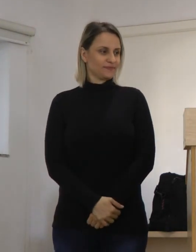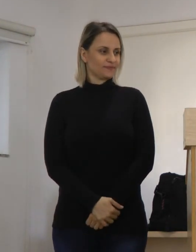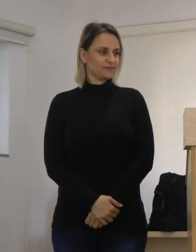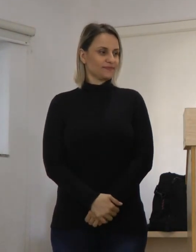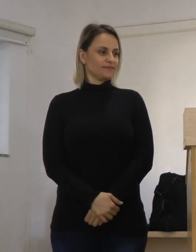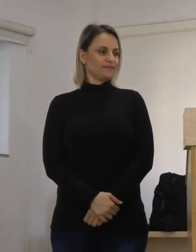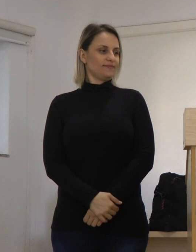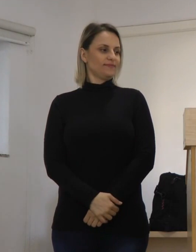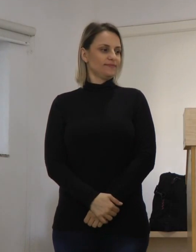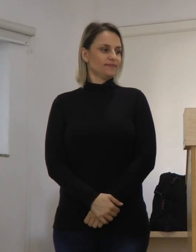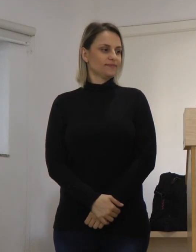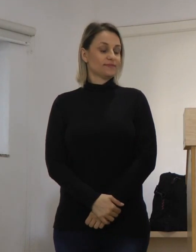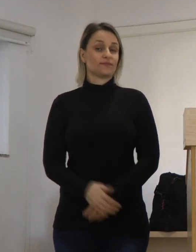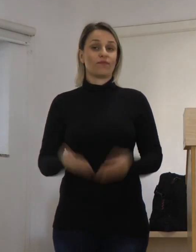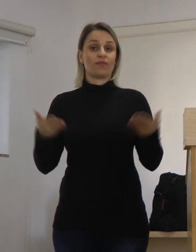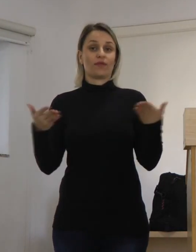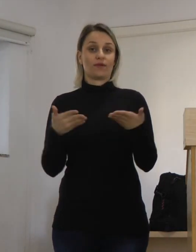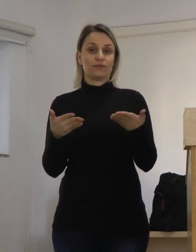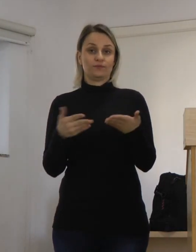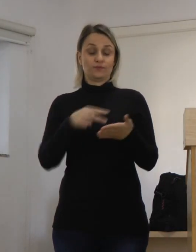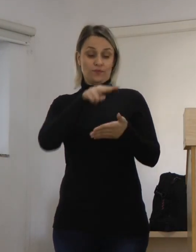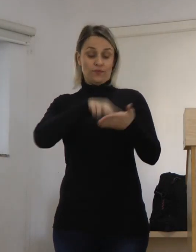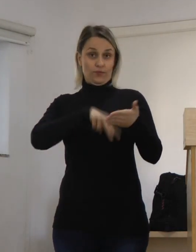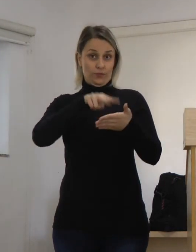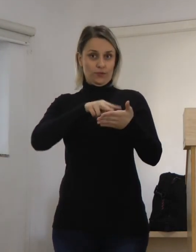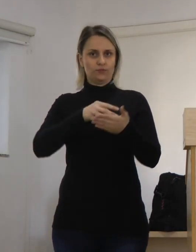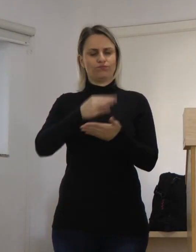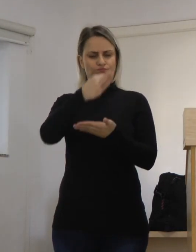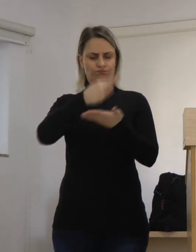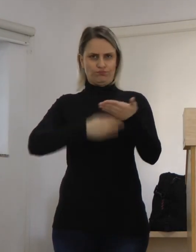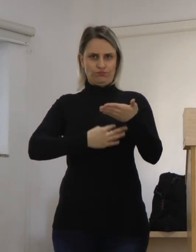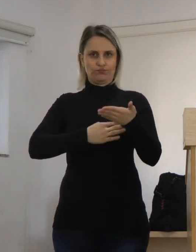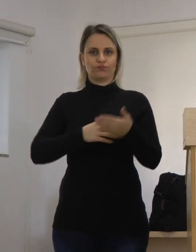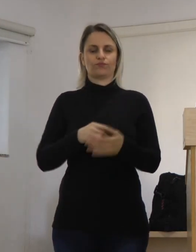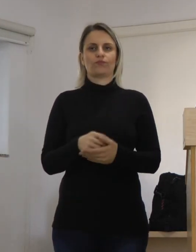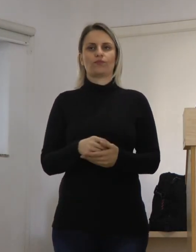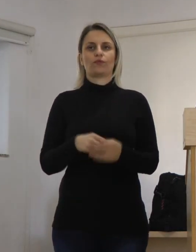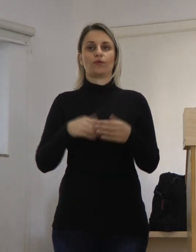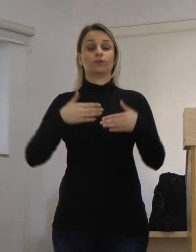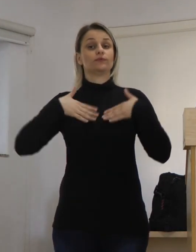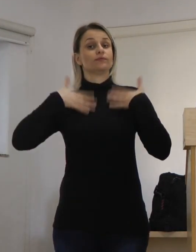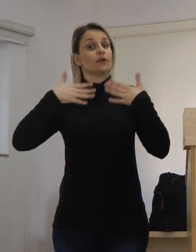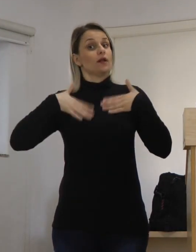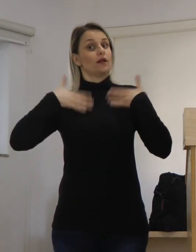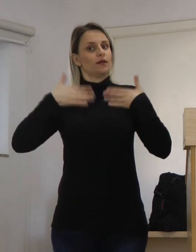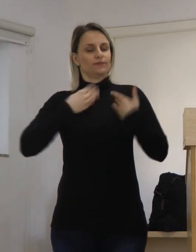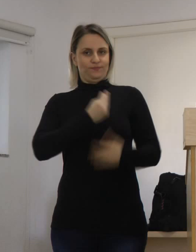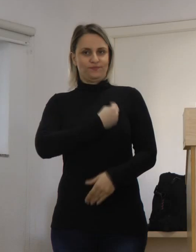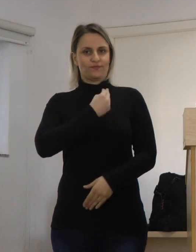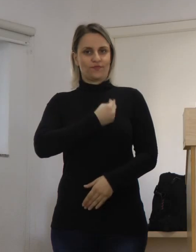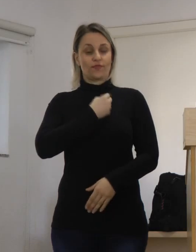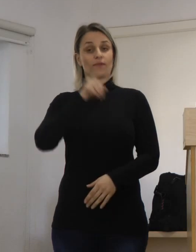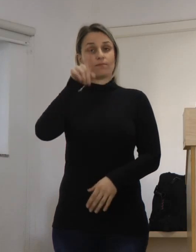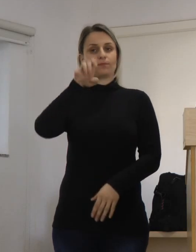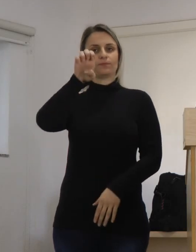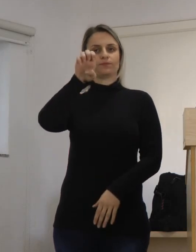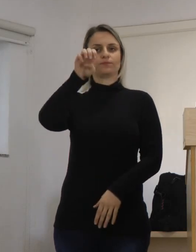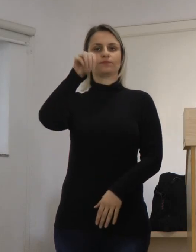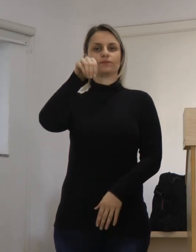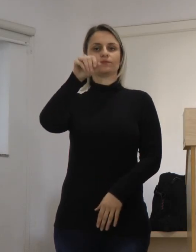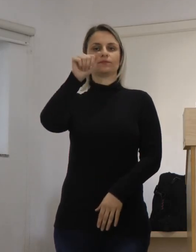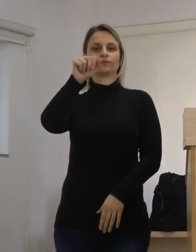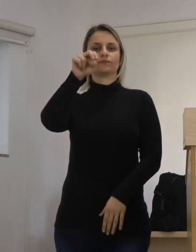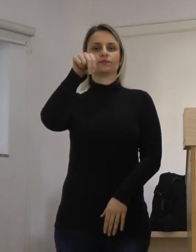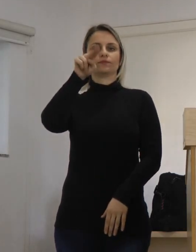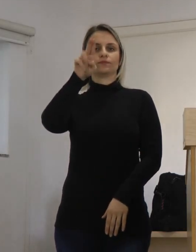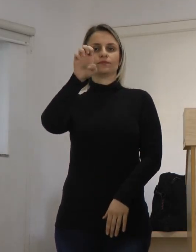ler um outro texto para falar sobre a alegria de viver, que é de Emmanuel, e se